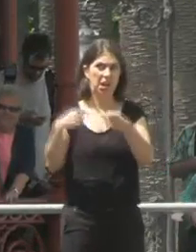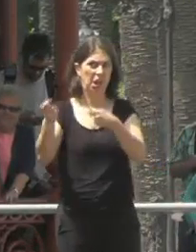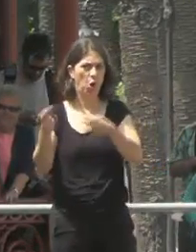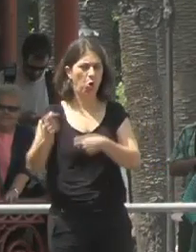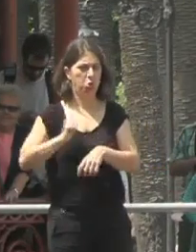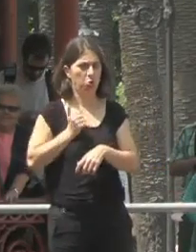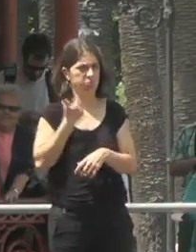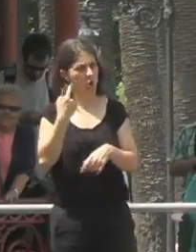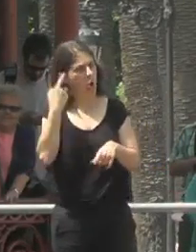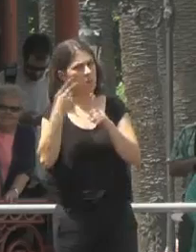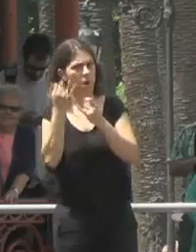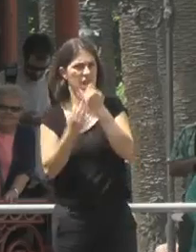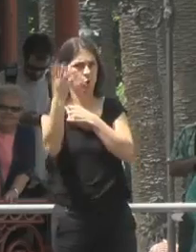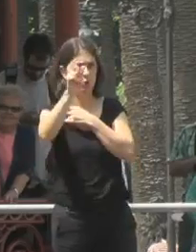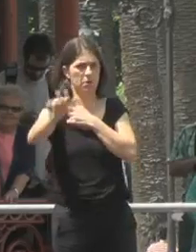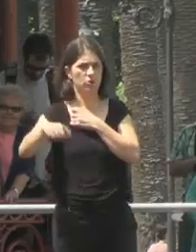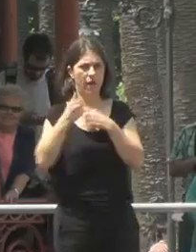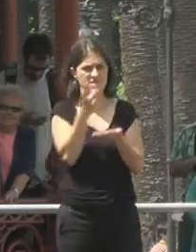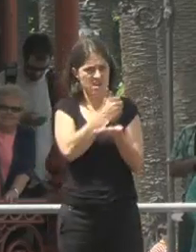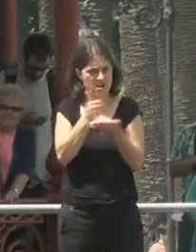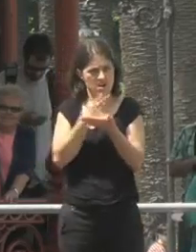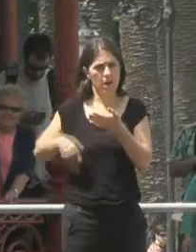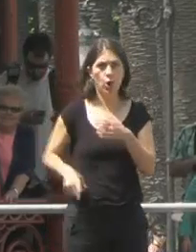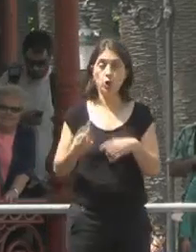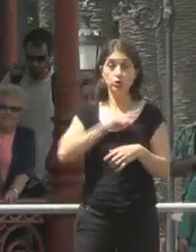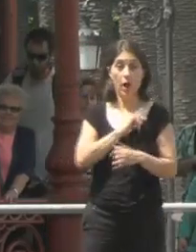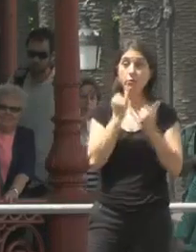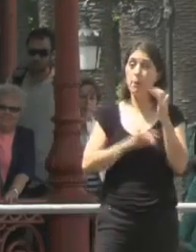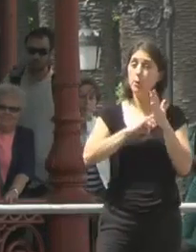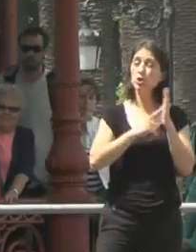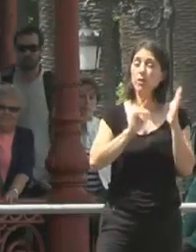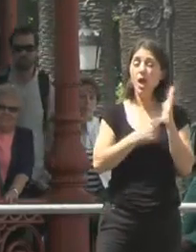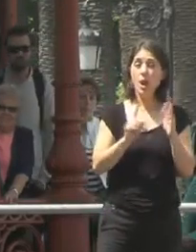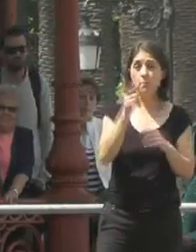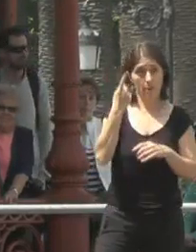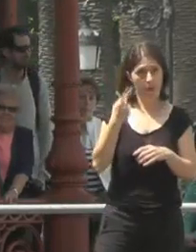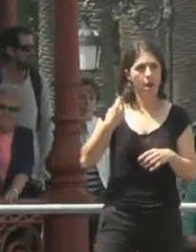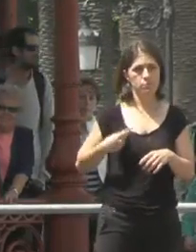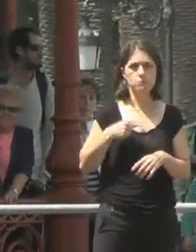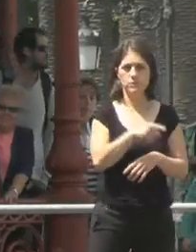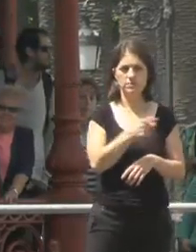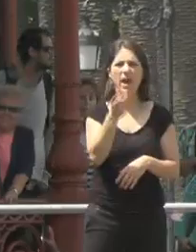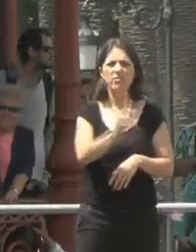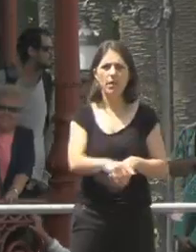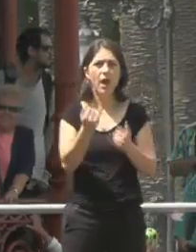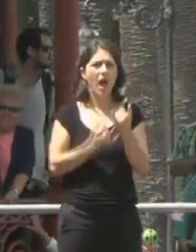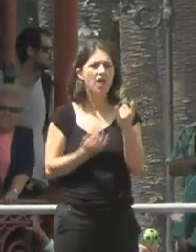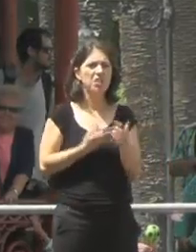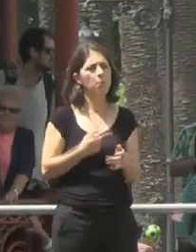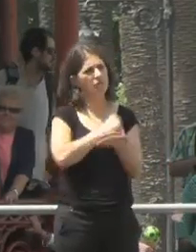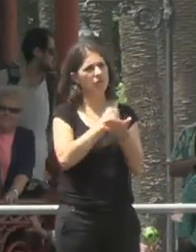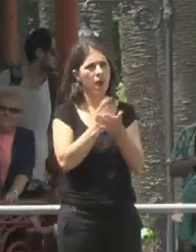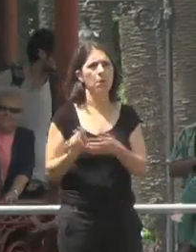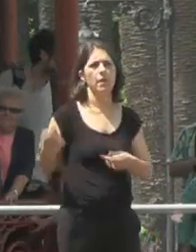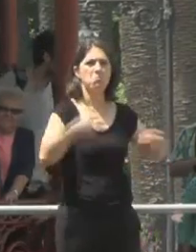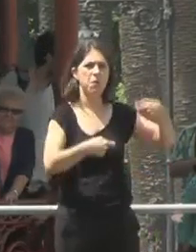hagan ricos. Y esa fue la primera ley que aprobamos, el primer proyecto de ley que aprobamos desde el Gobierno. Hemos eliminado los copagos farmacéuticos